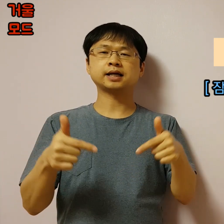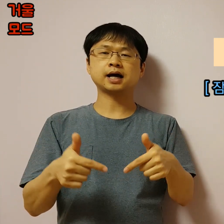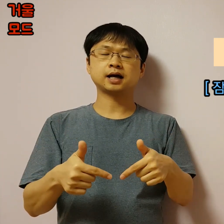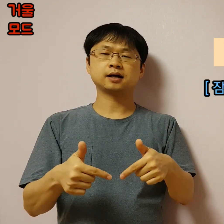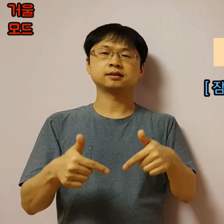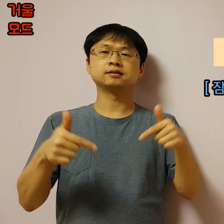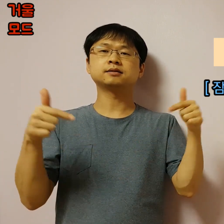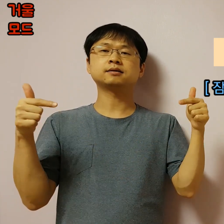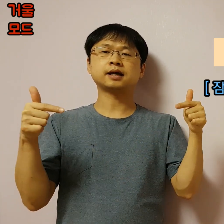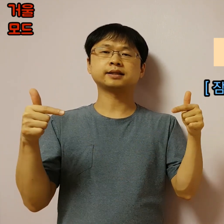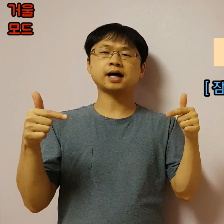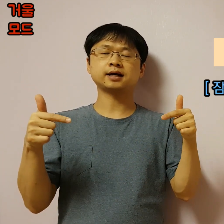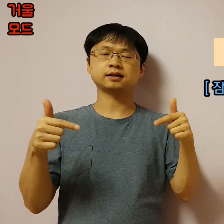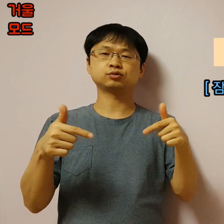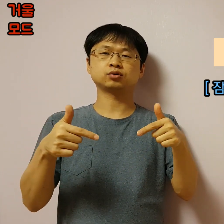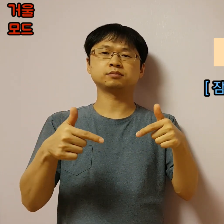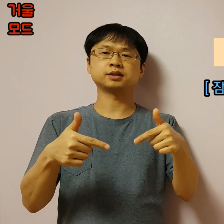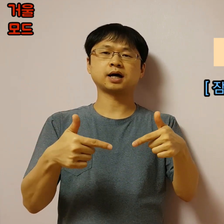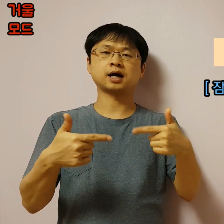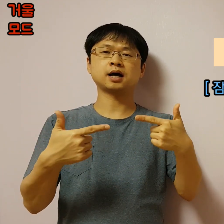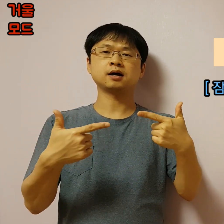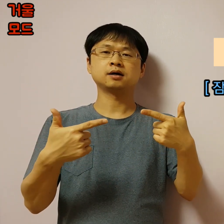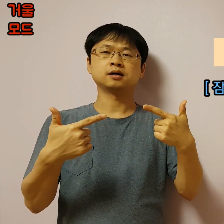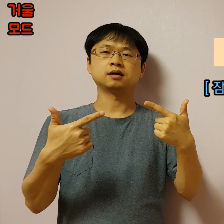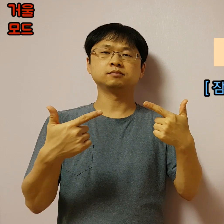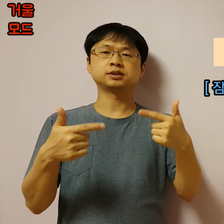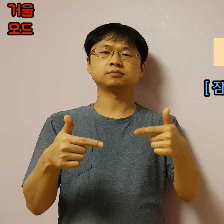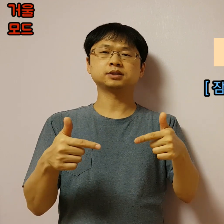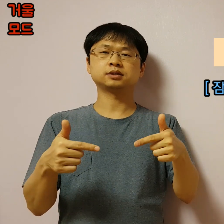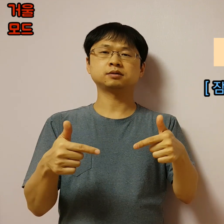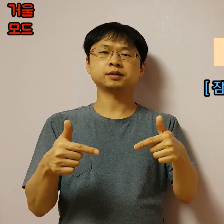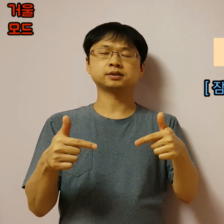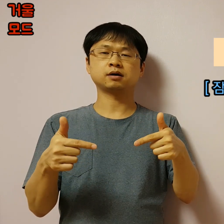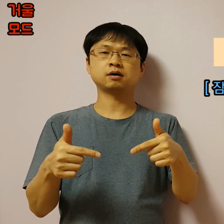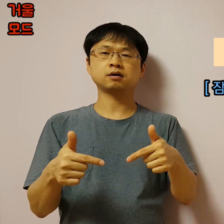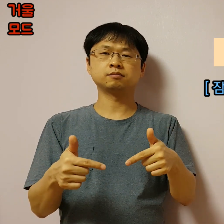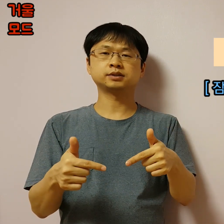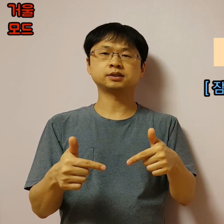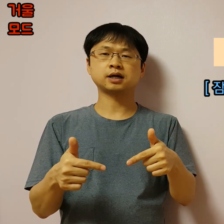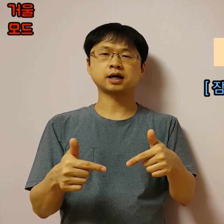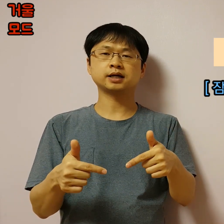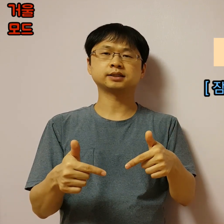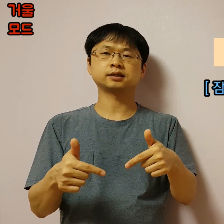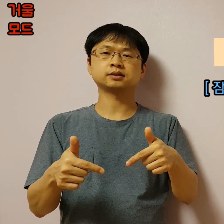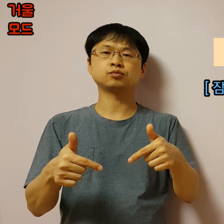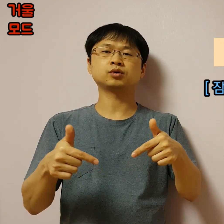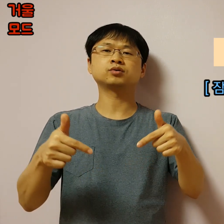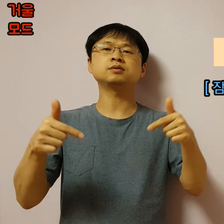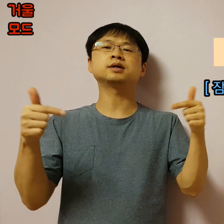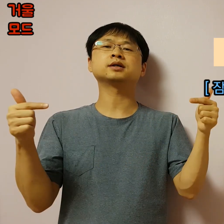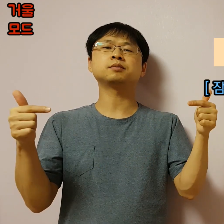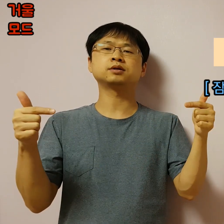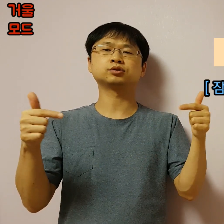증가하다, 늘어난다 라는 수어입니다. 엄지, 검지를 펴서 검지를 가까이 한 상태에서 위로 들면서